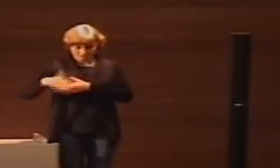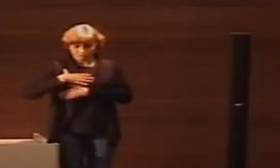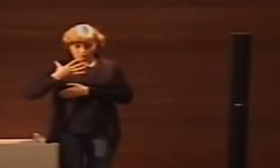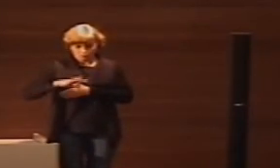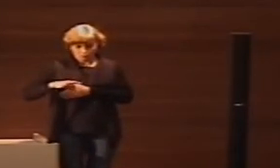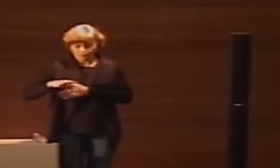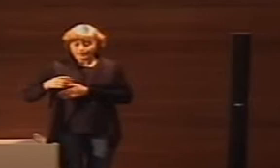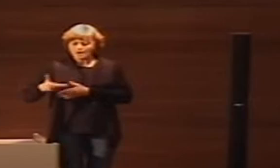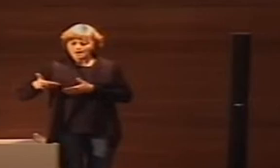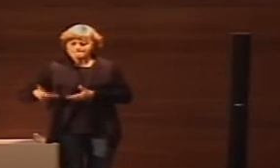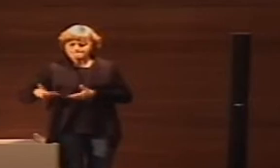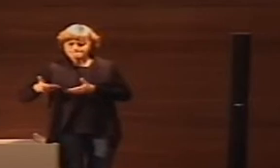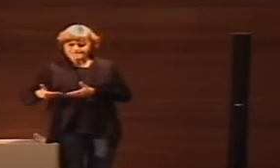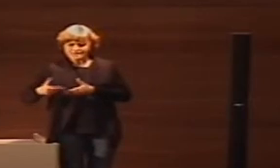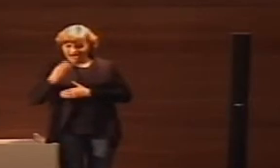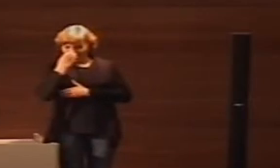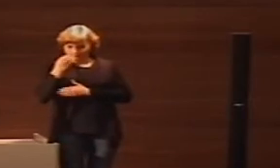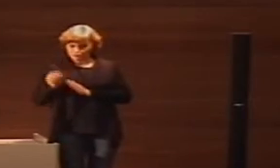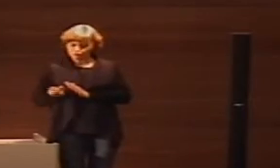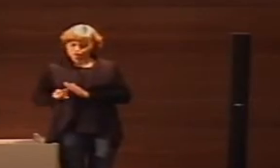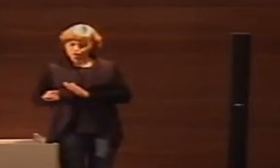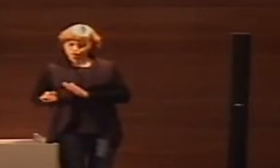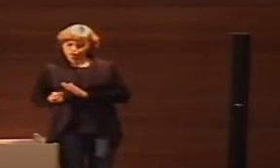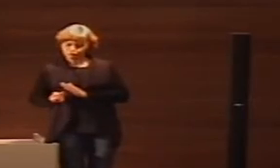más tecnificados, más caros, pero que